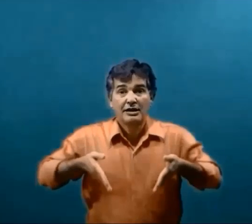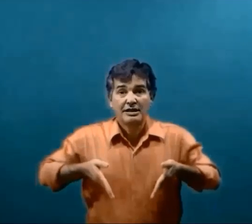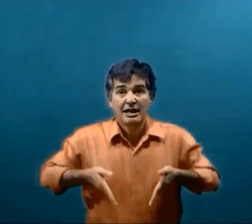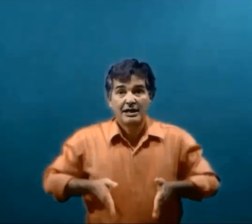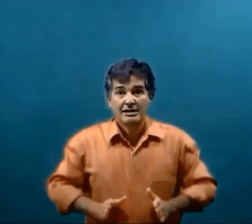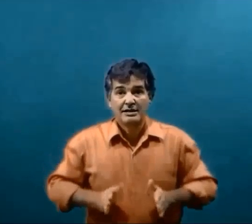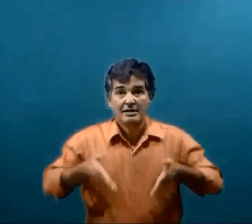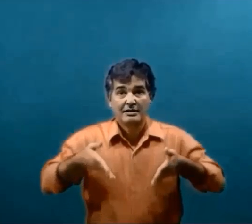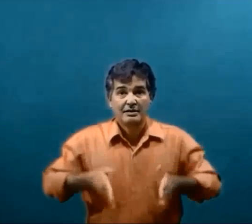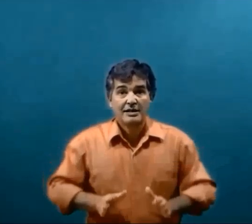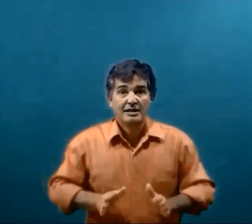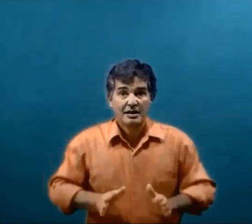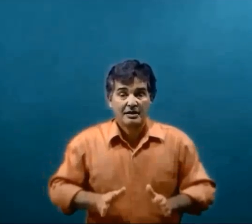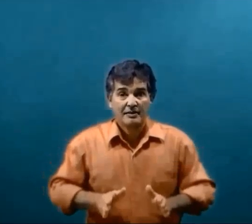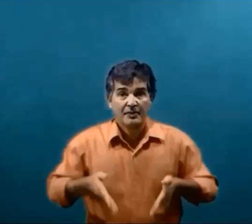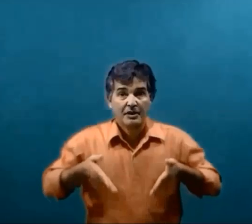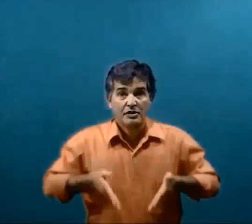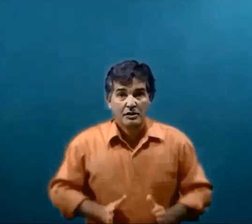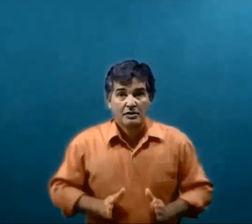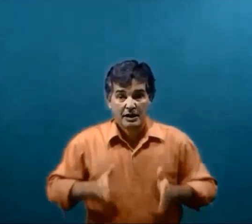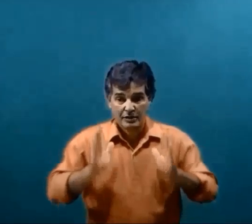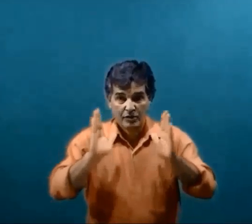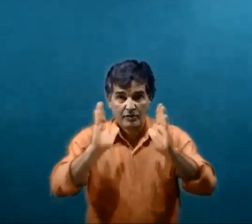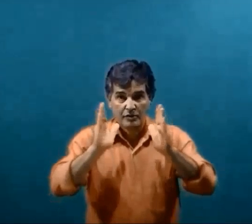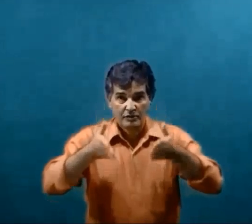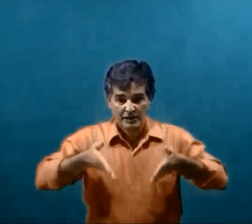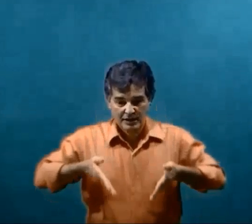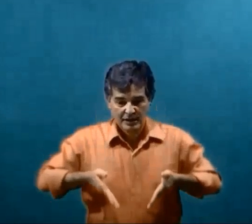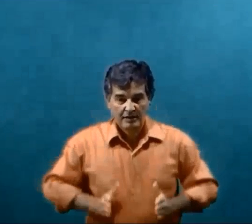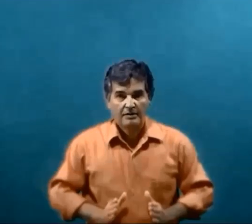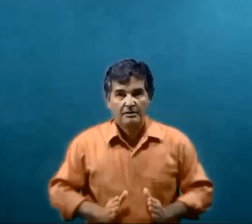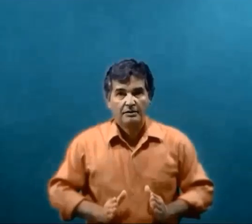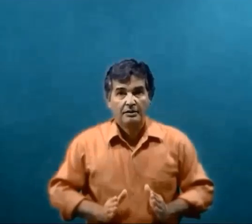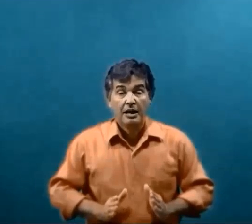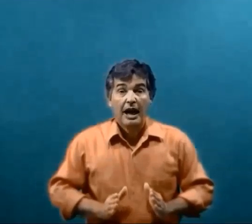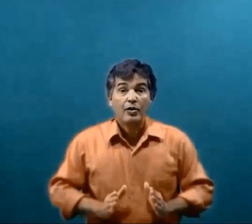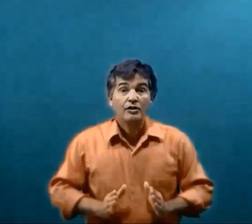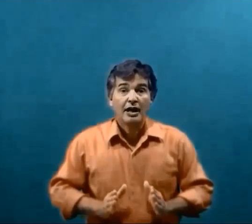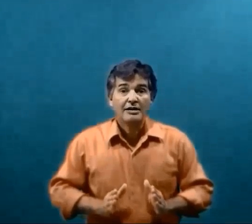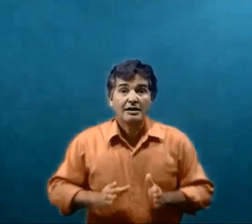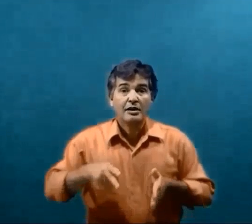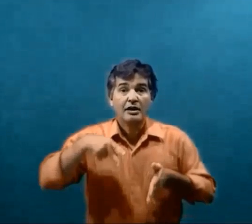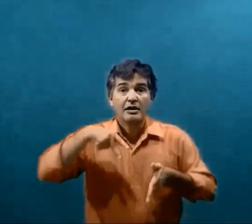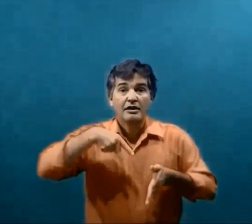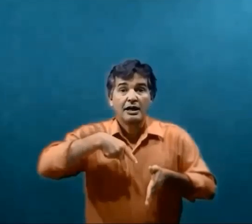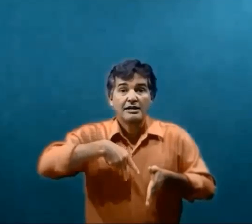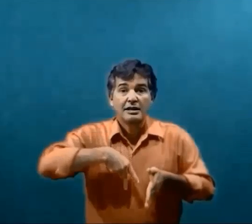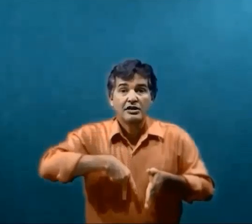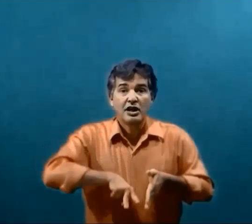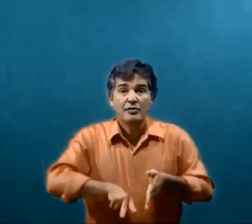nascer é este, nascer, certo? Com a mão, nascer. Acontece que nascer